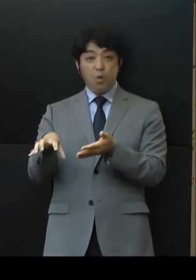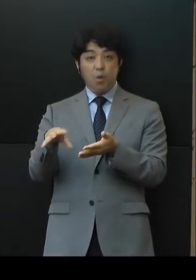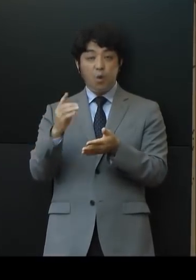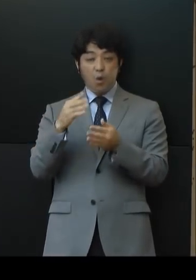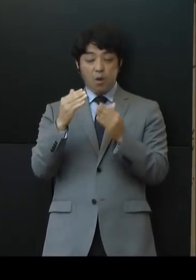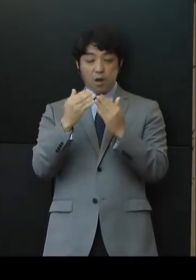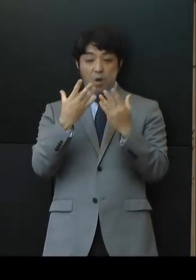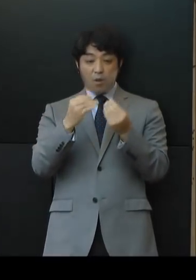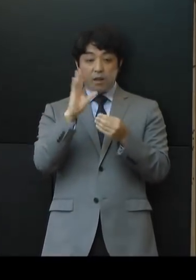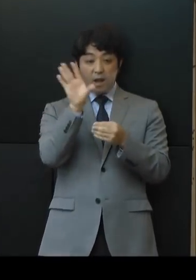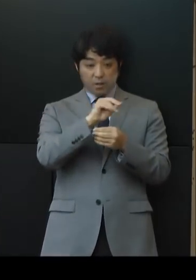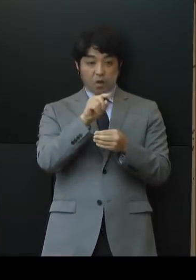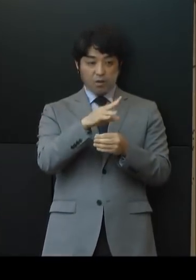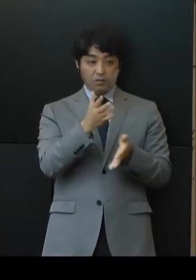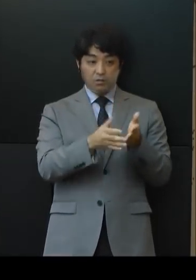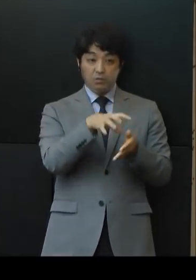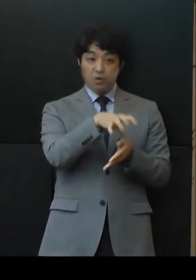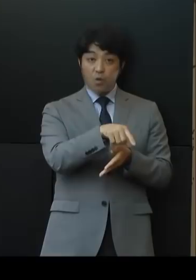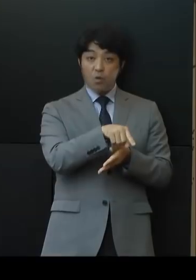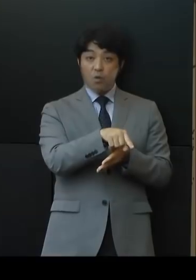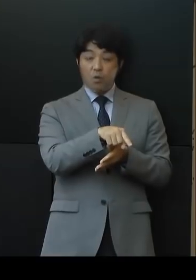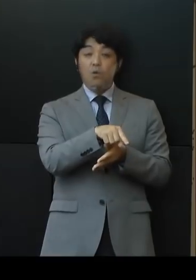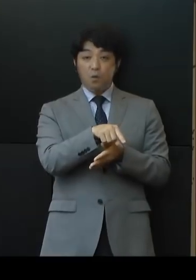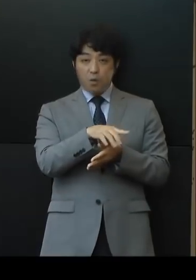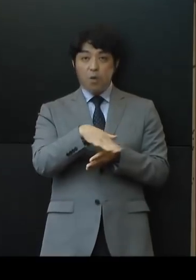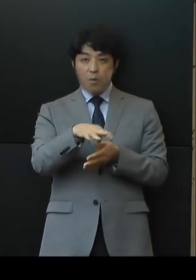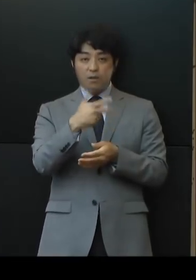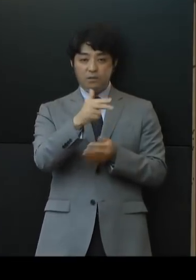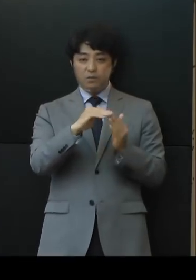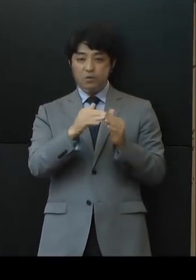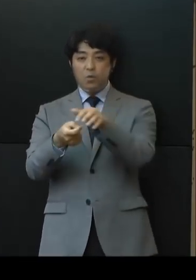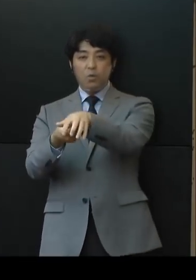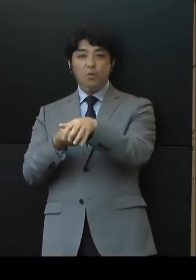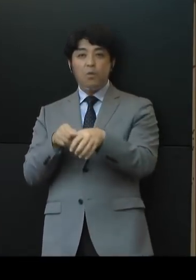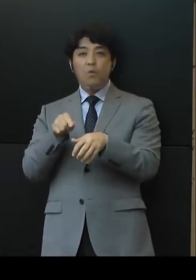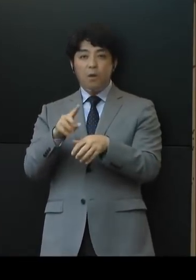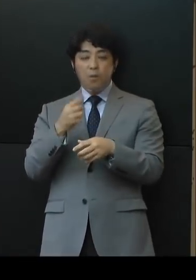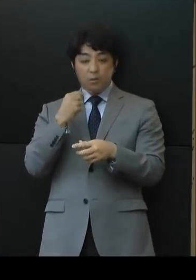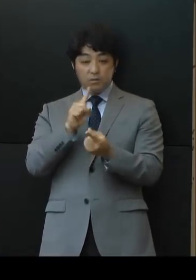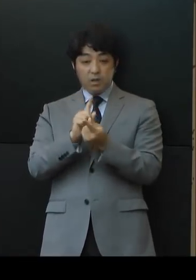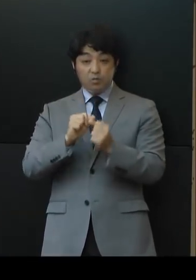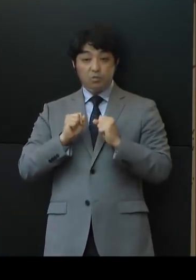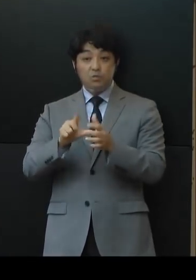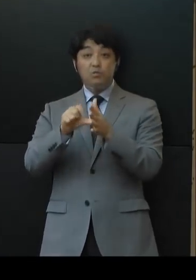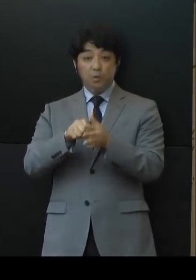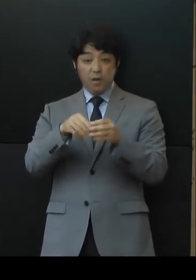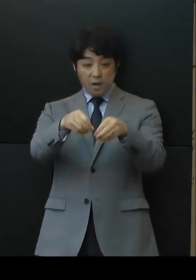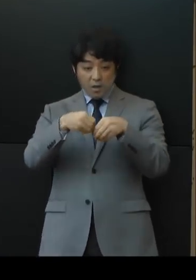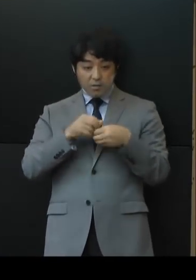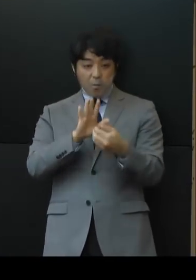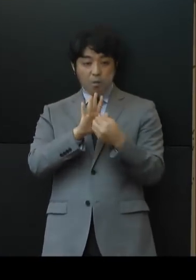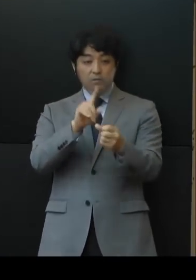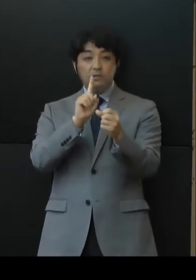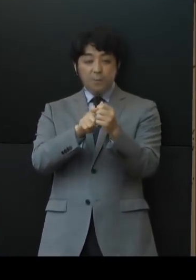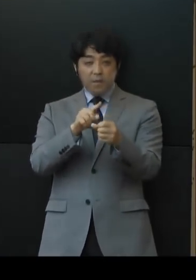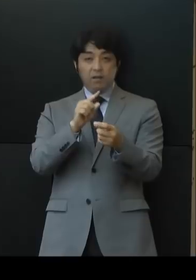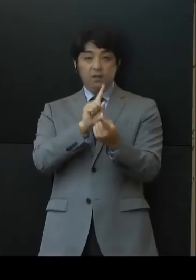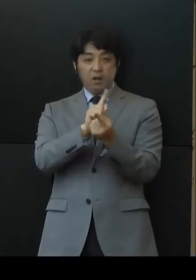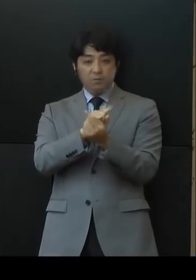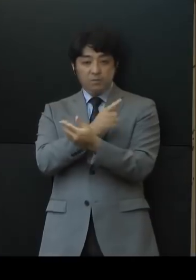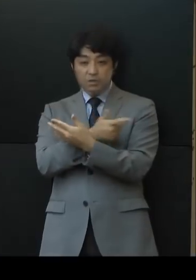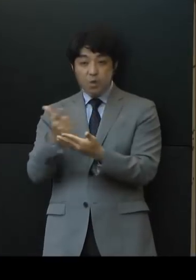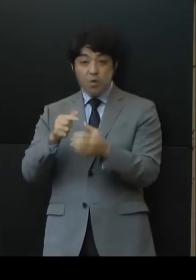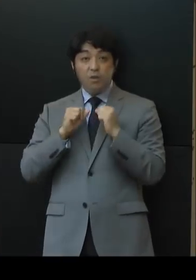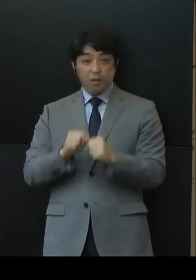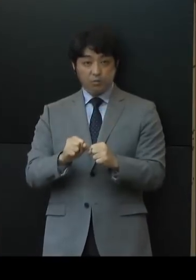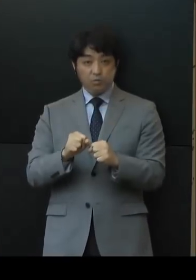ラブでございますが、市町村に対しましては適切な感染防止対策を講じた上で、保育等の提供を縮小して